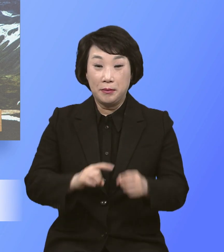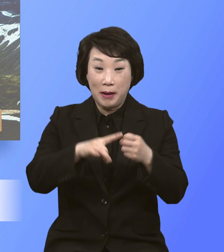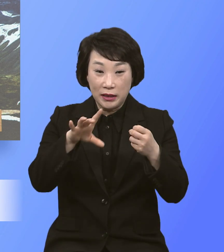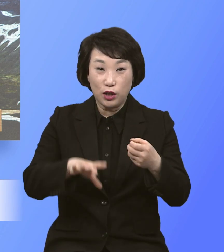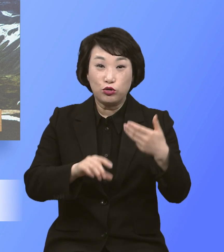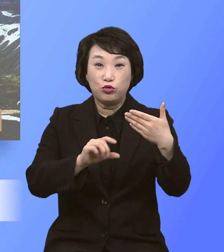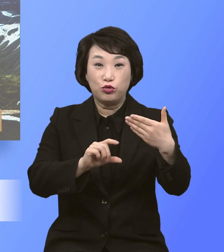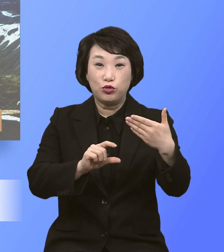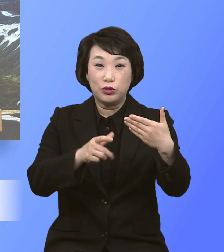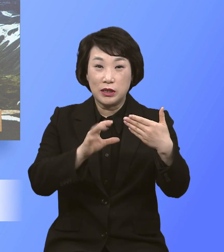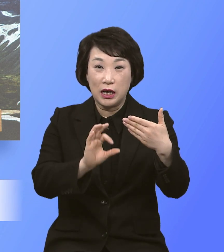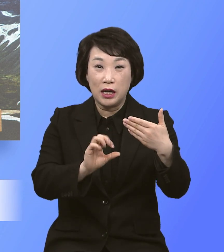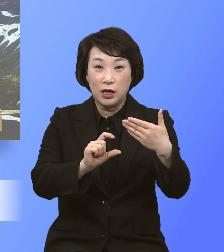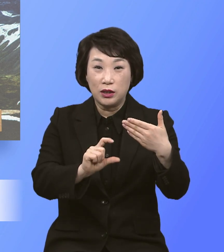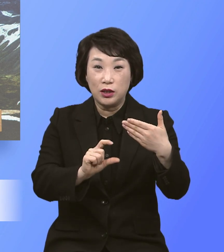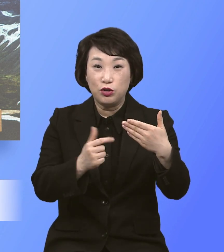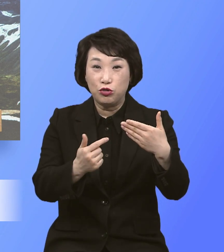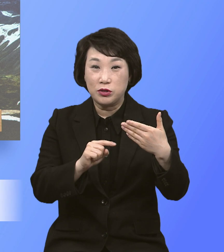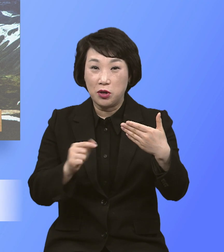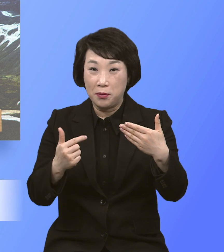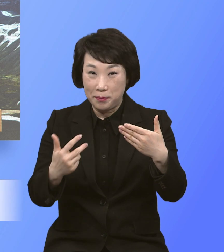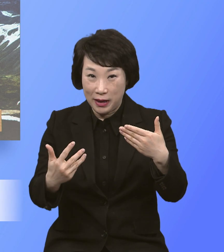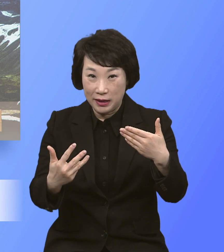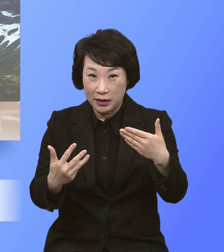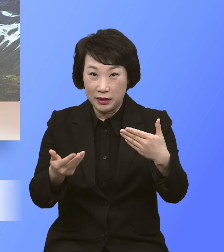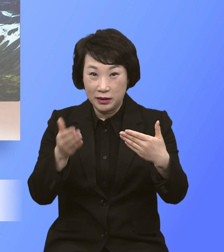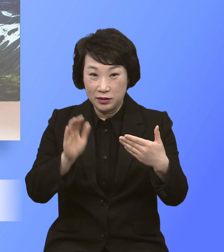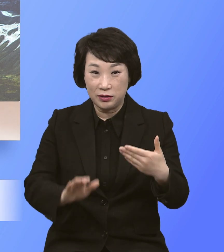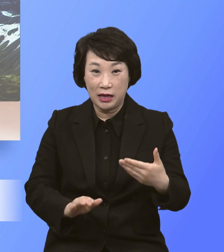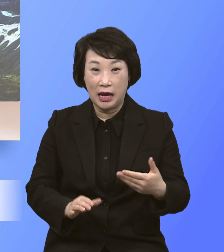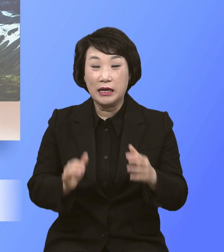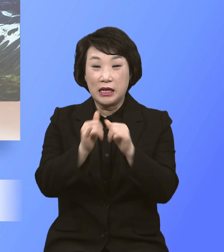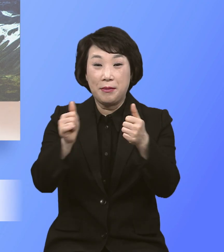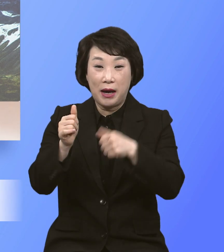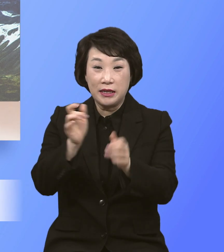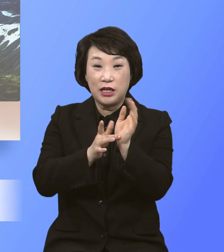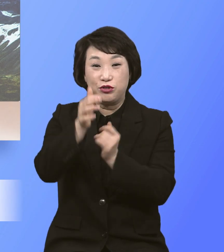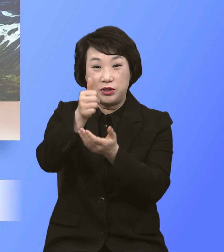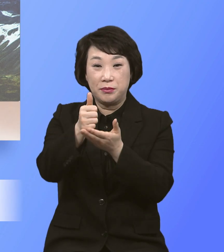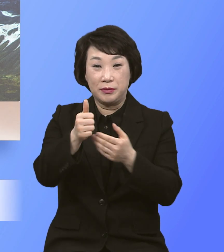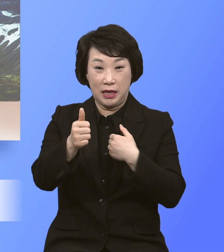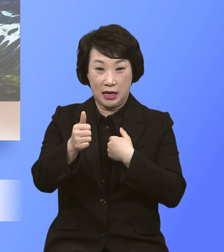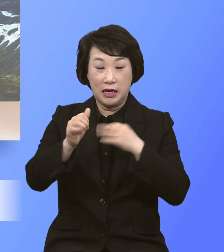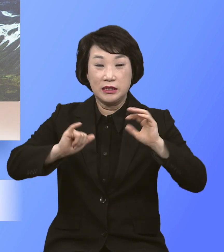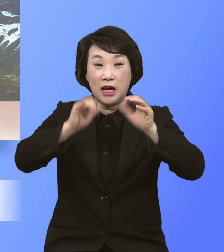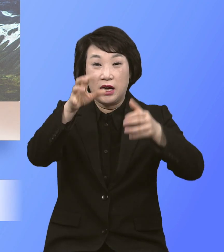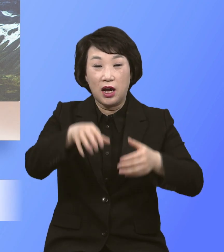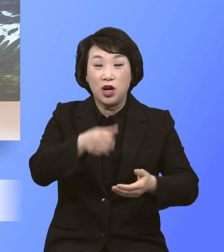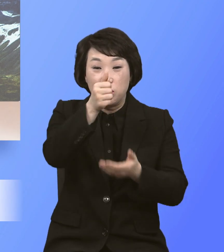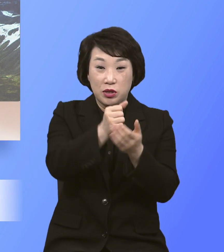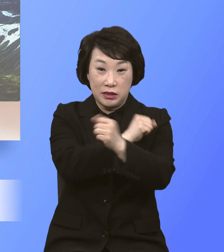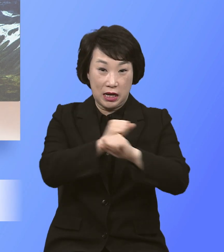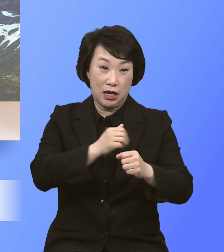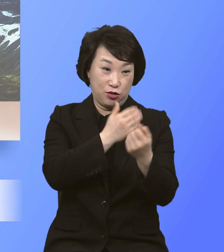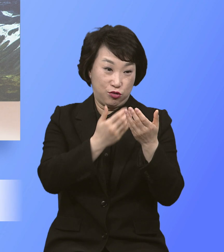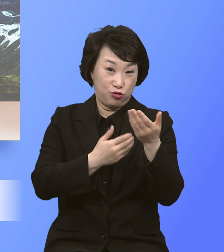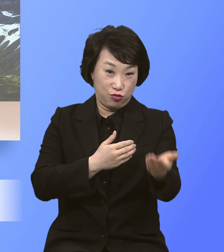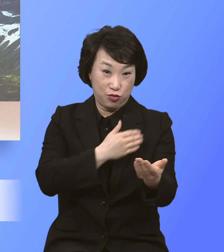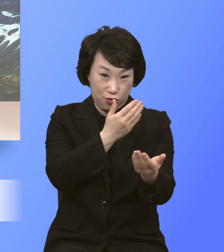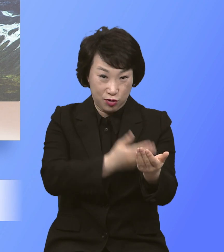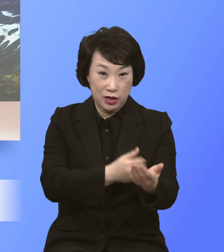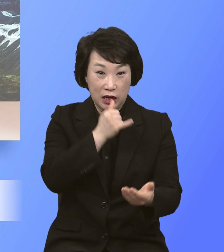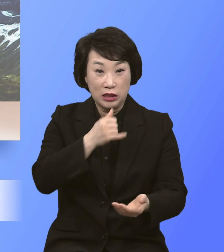마태복음 9장 6절로 8절에 그러나 인자가 세상에서 제사하는